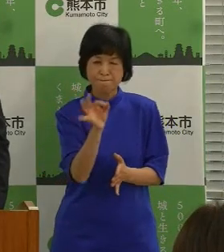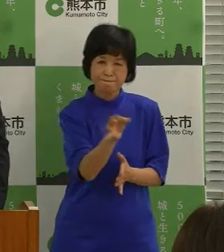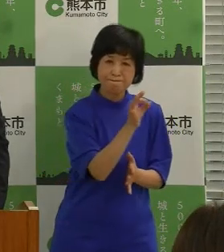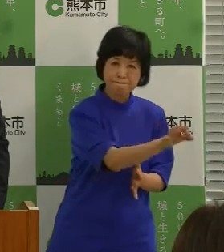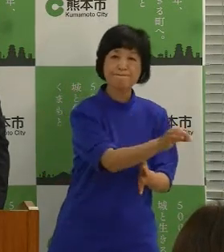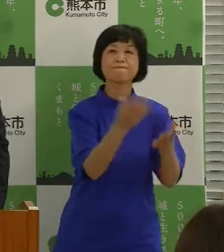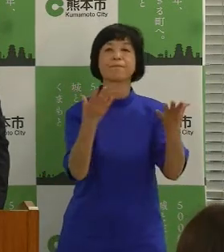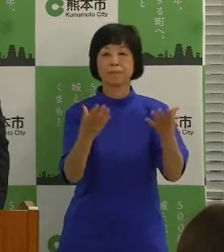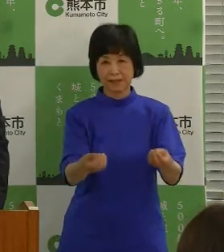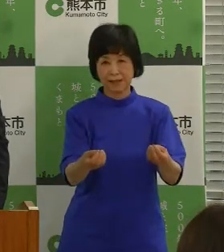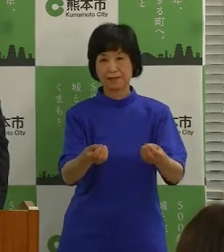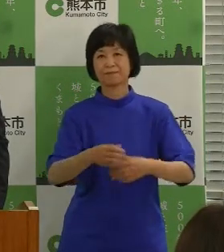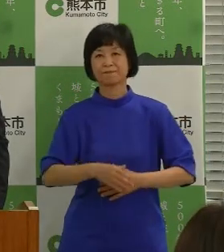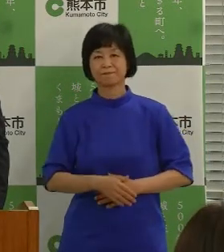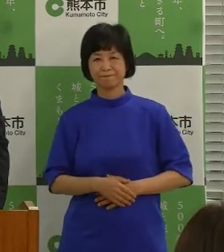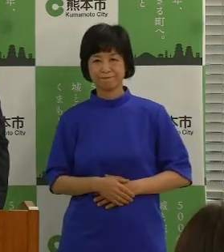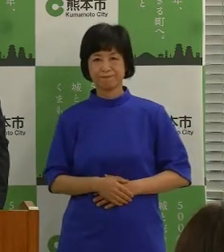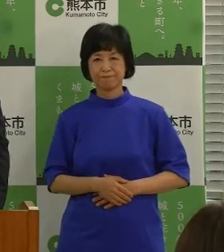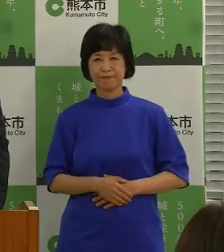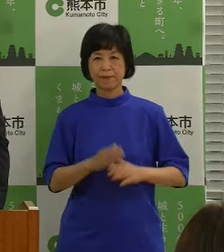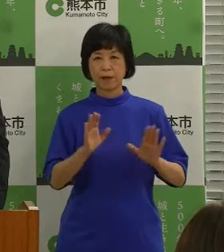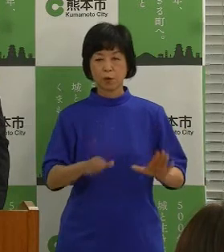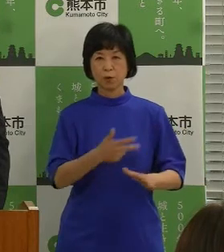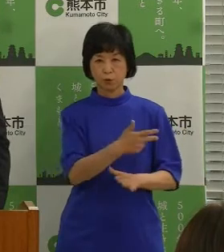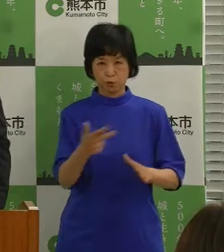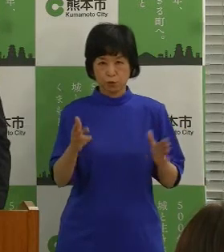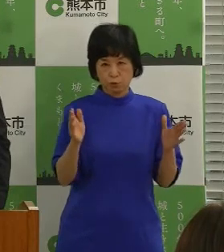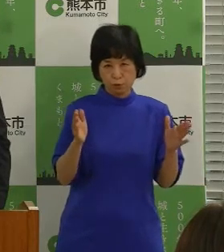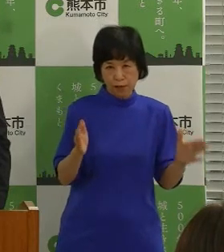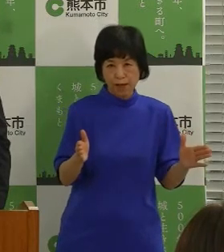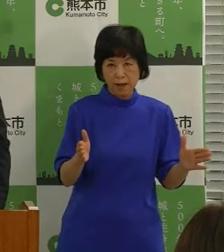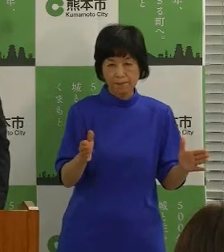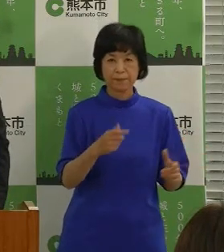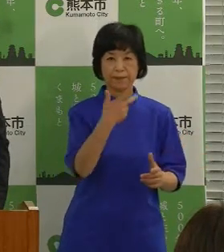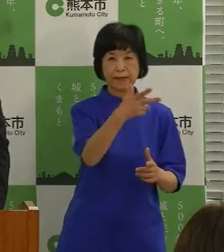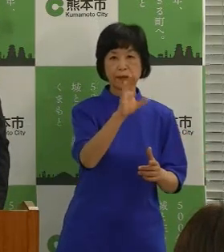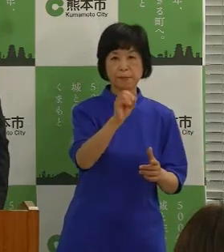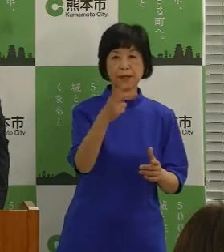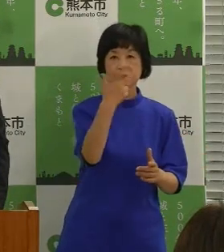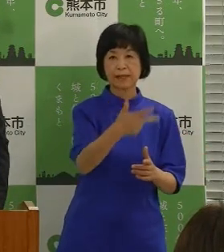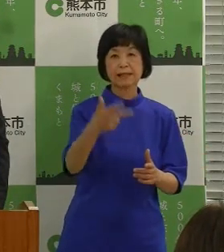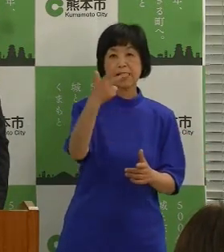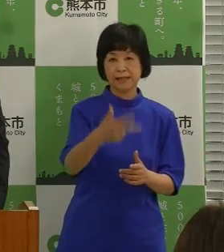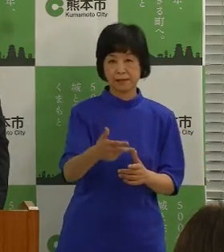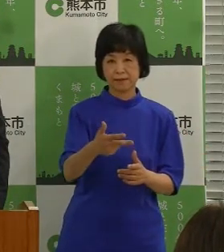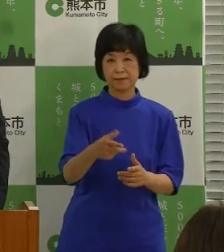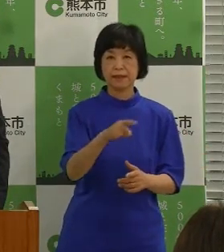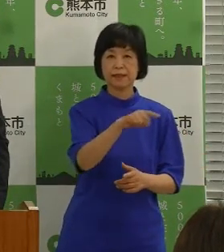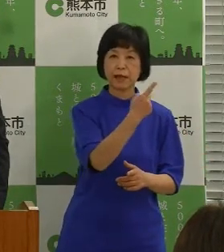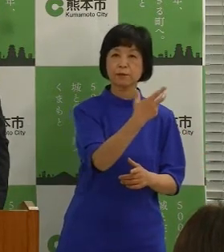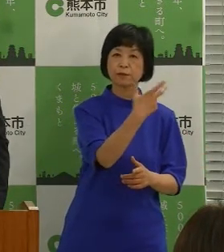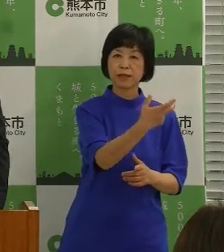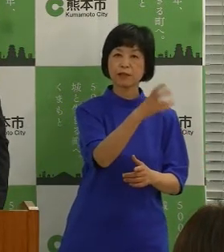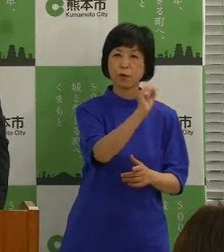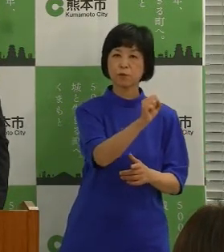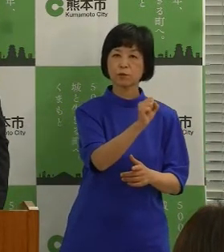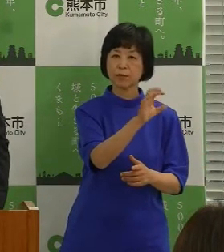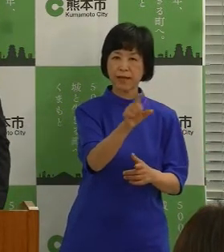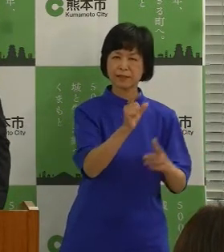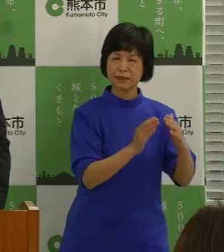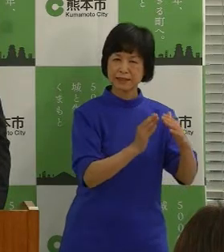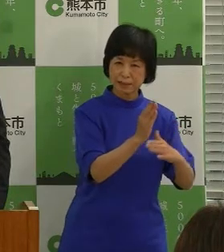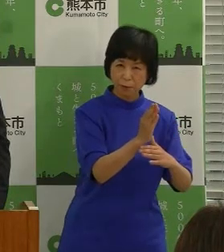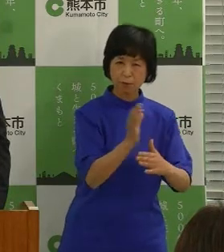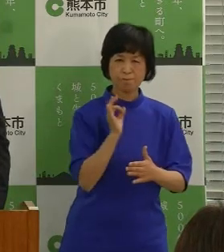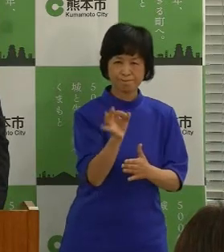ました。今週はさらに約7万7000件、170億円以上の給